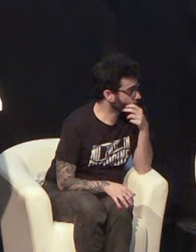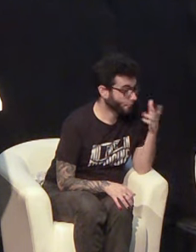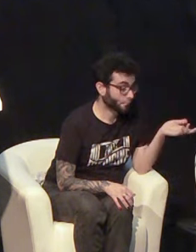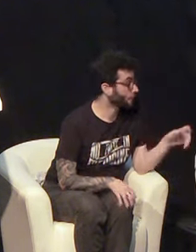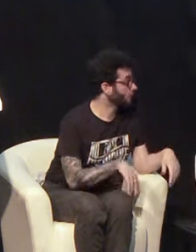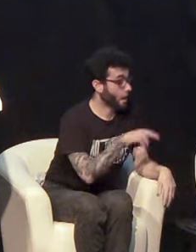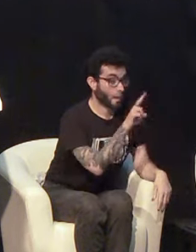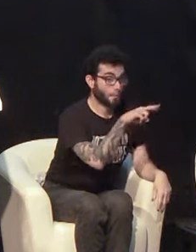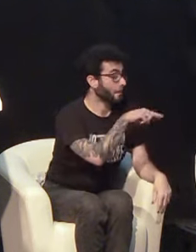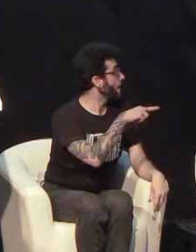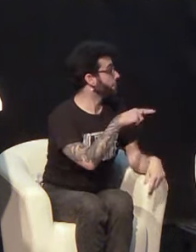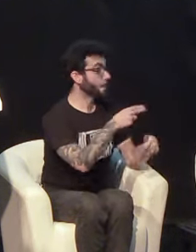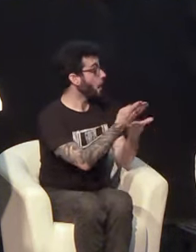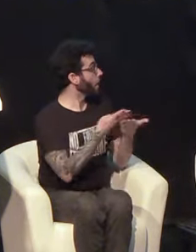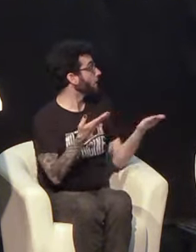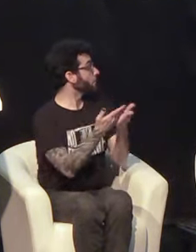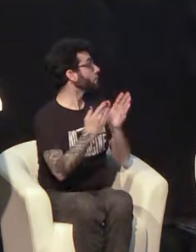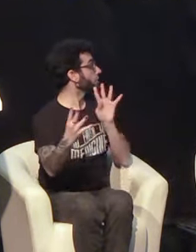aux entendants aussi.